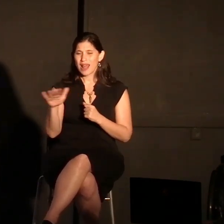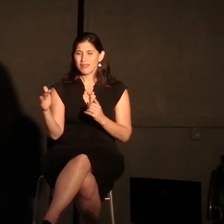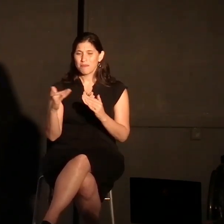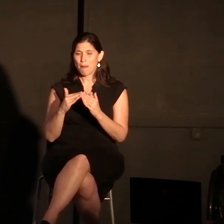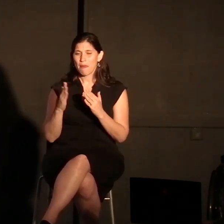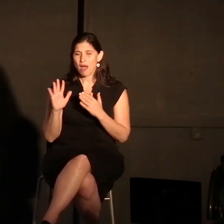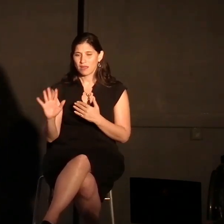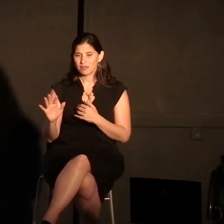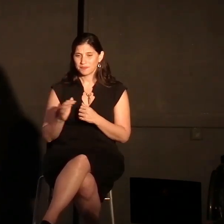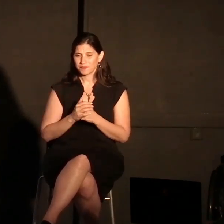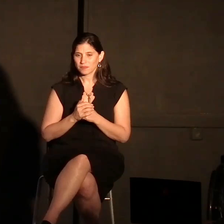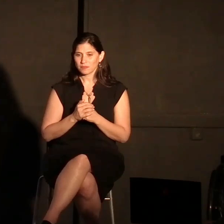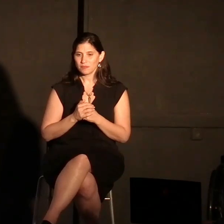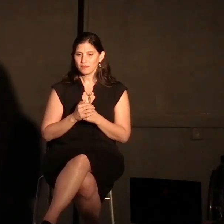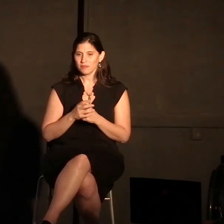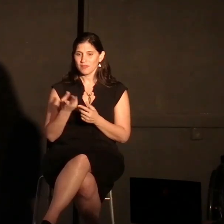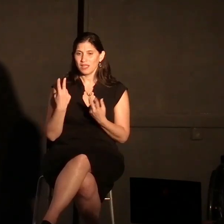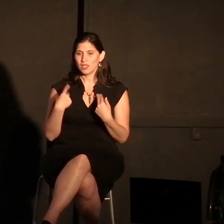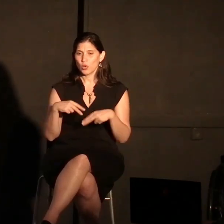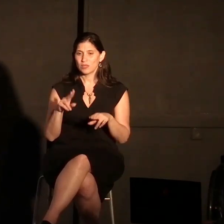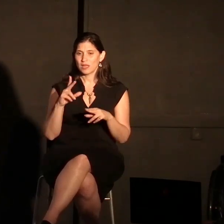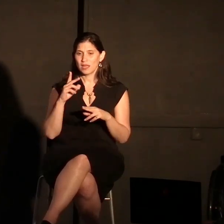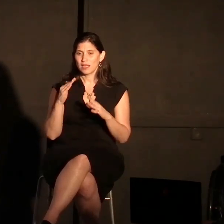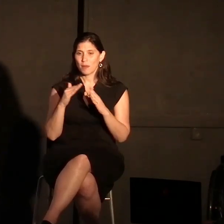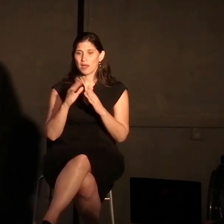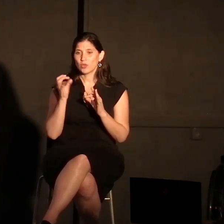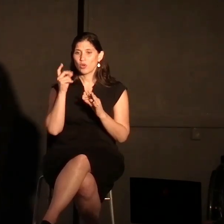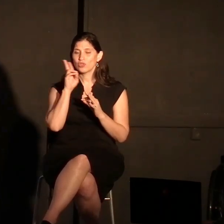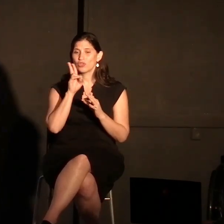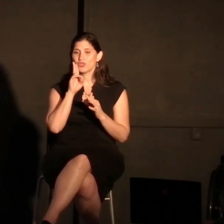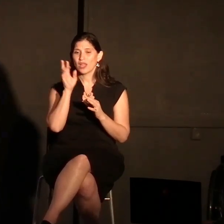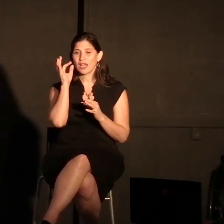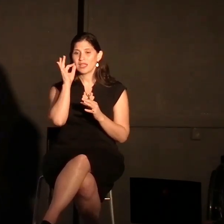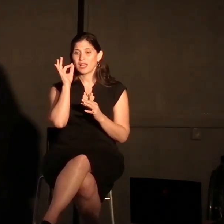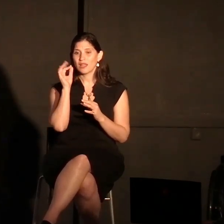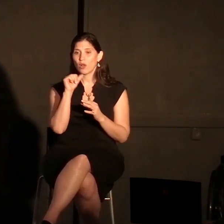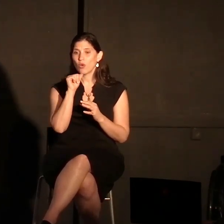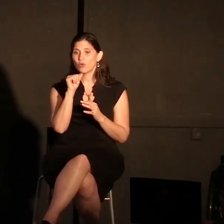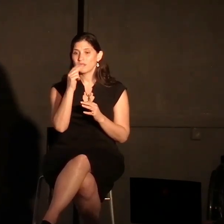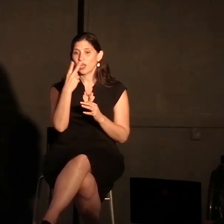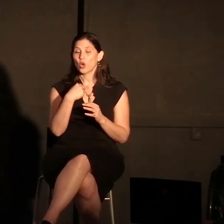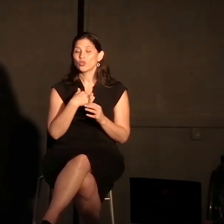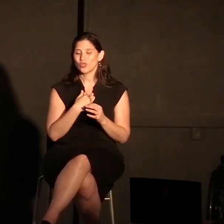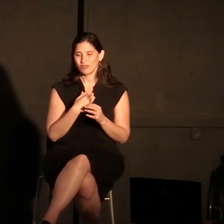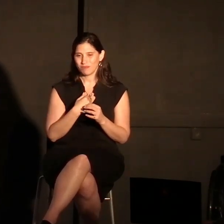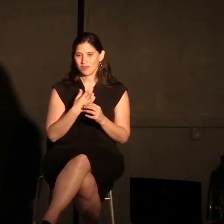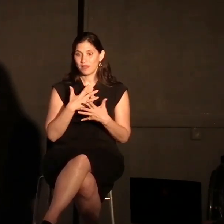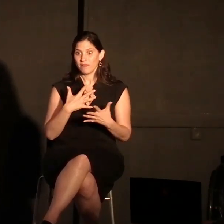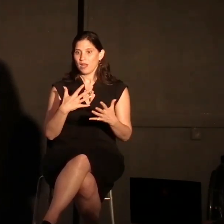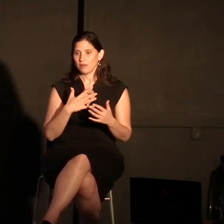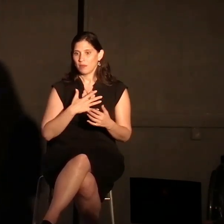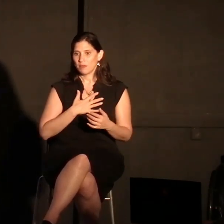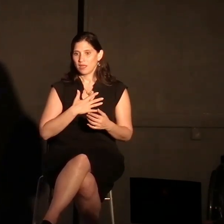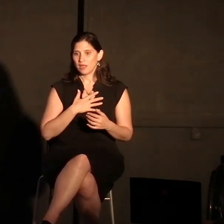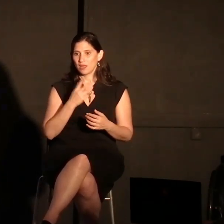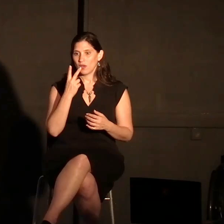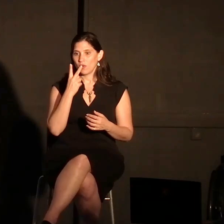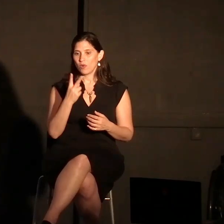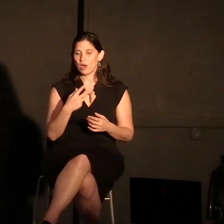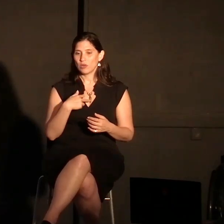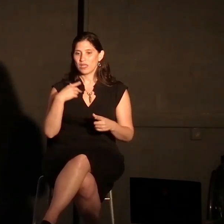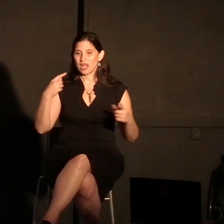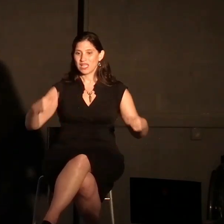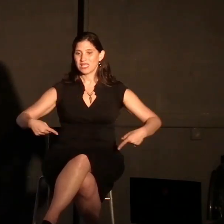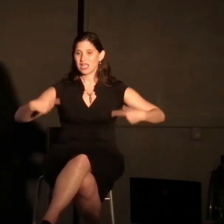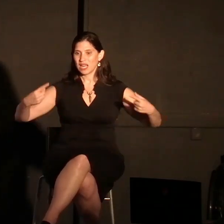בבית אני הייתי חוזרת לבית כל שישי הילדה שלי לא יכולה לא רוצה לראות אותי נבלת ממני רואה אותי על כיסא